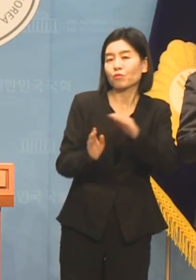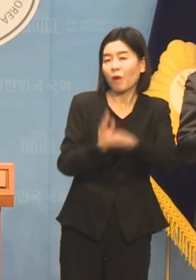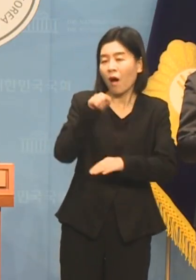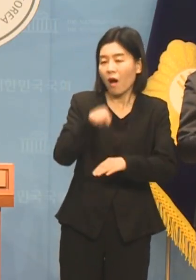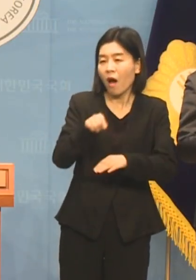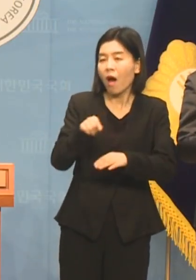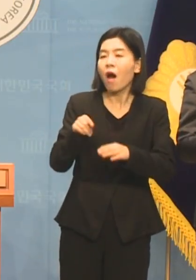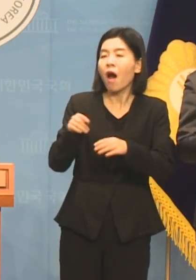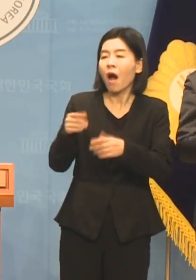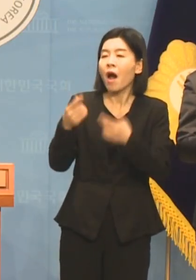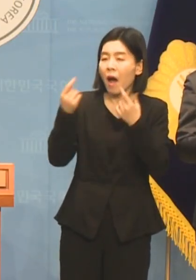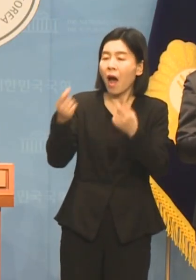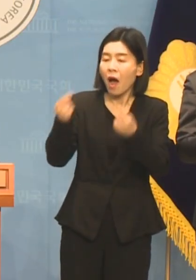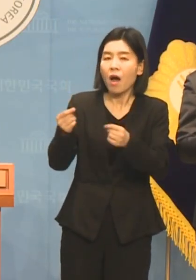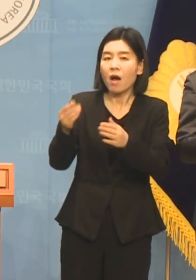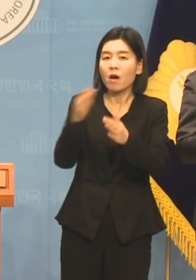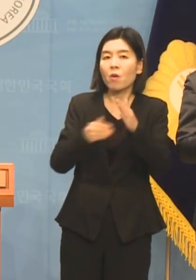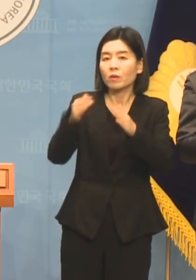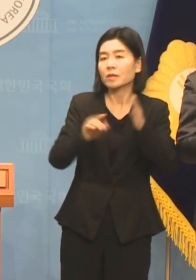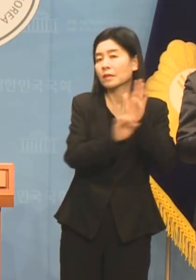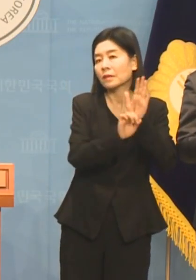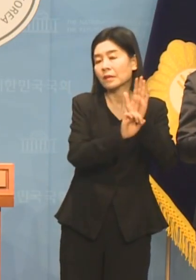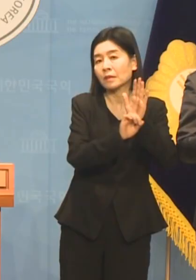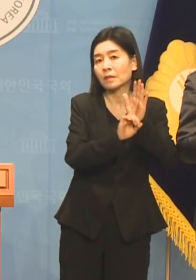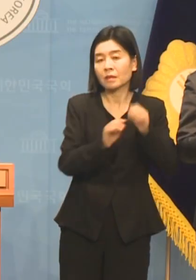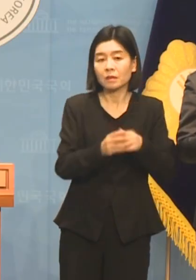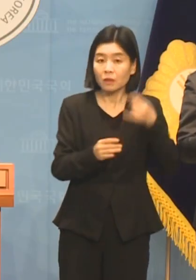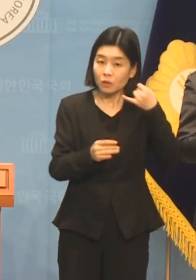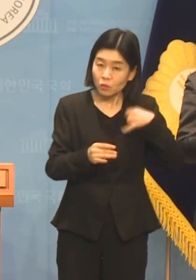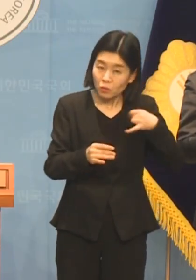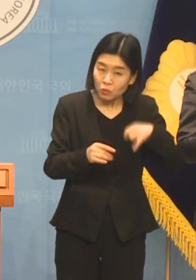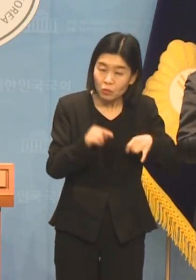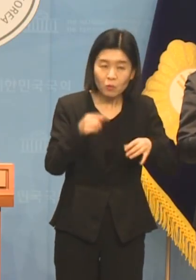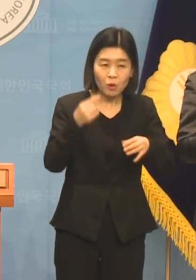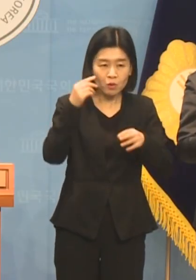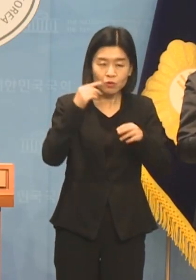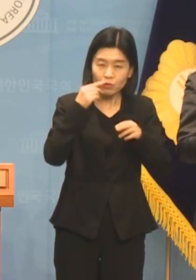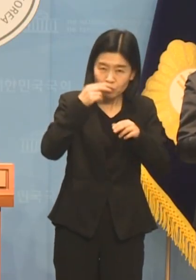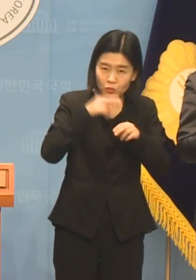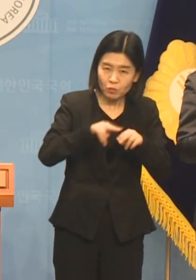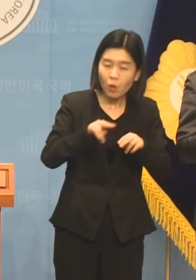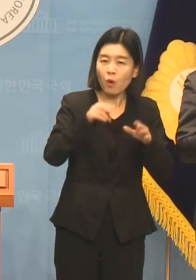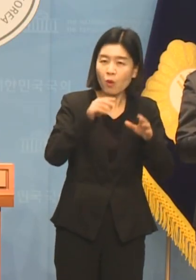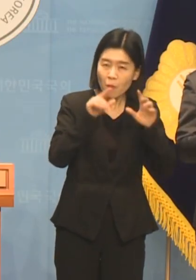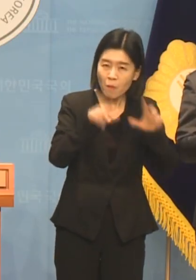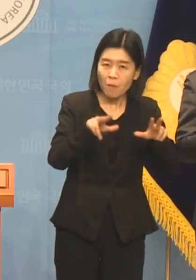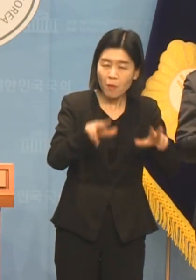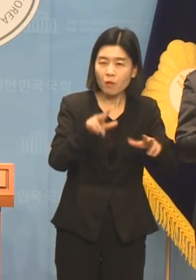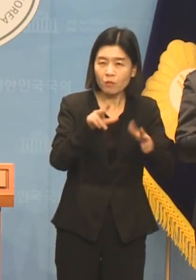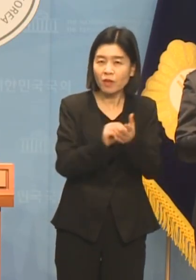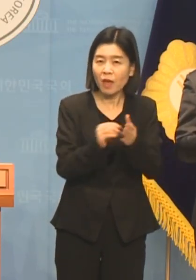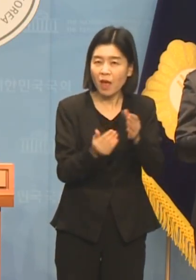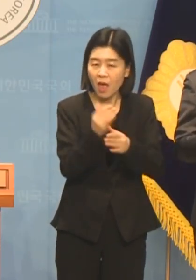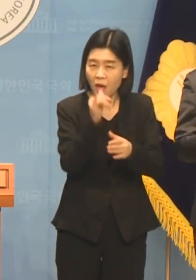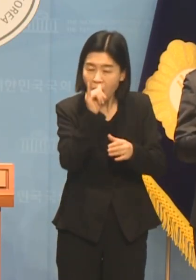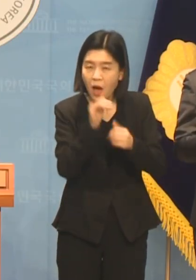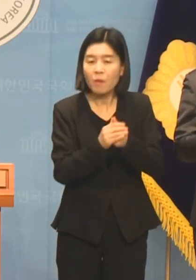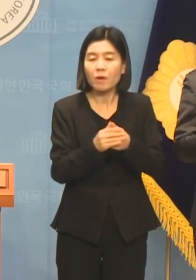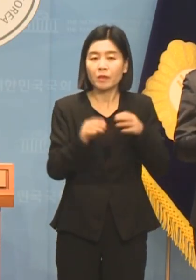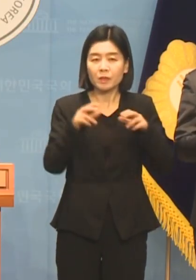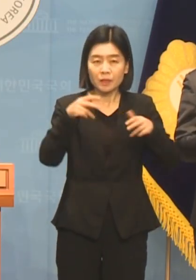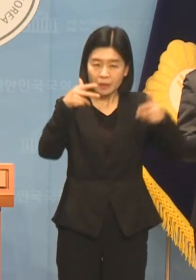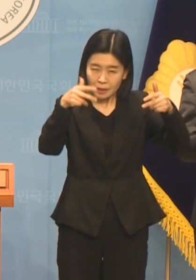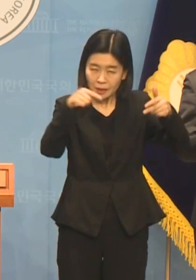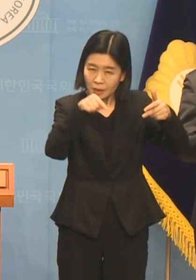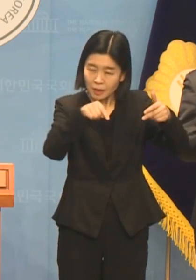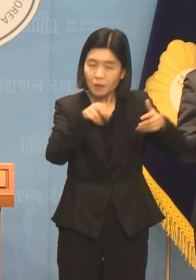4.2 재보궐선거를 두고도 중국이 조선소를 노린다, CCTV 조작 등 부정선거 음모론을 제기하며 또다시 국가를 혼란에